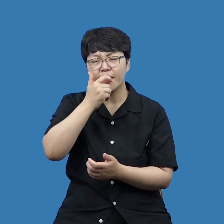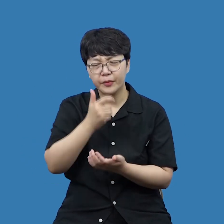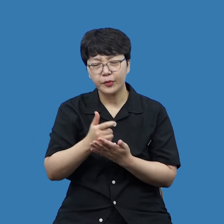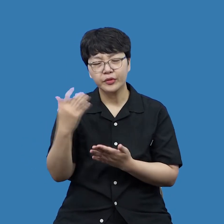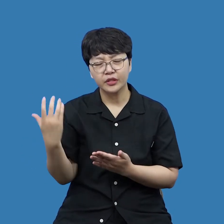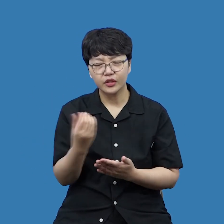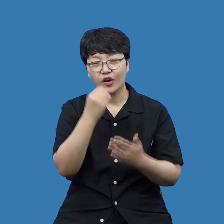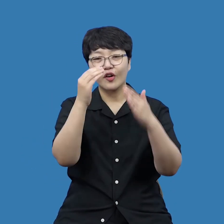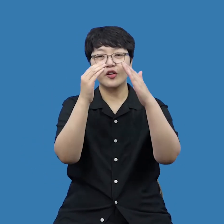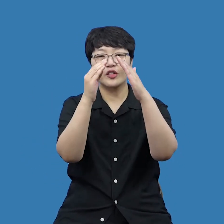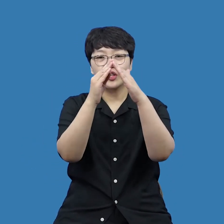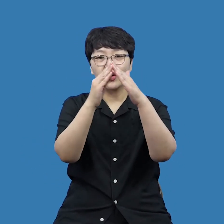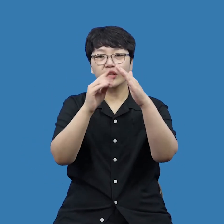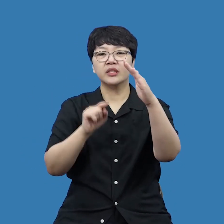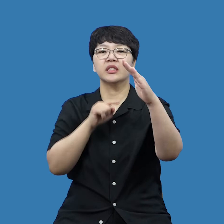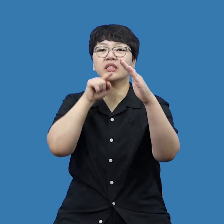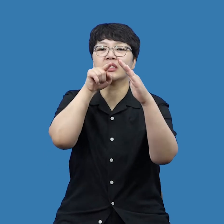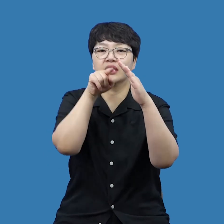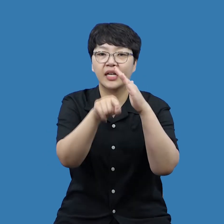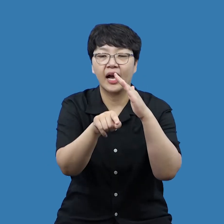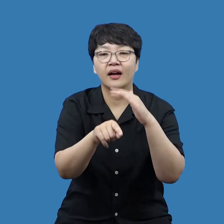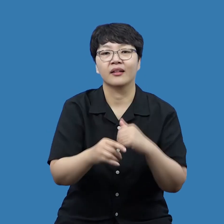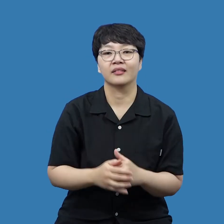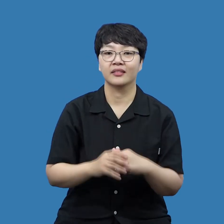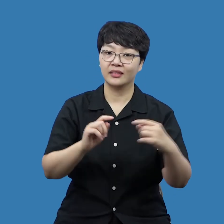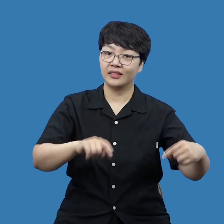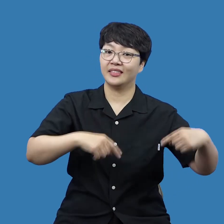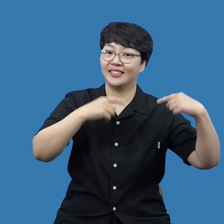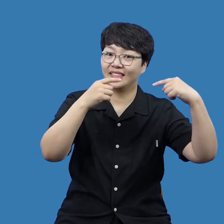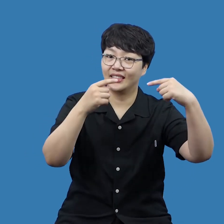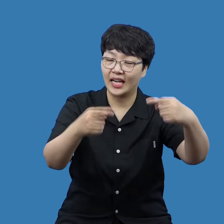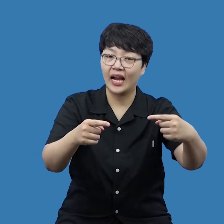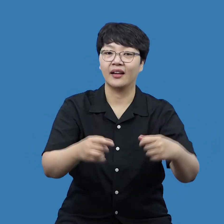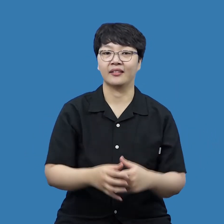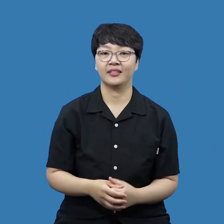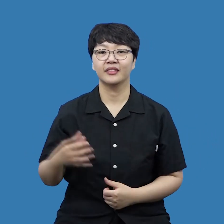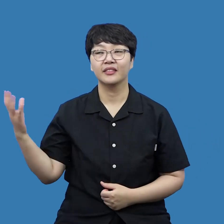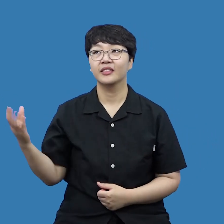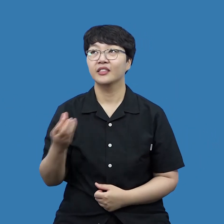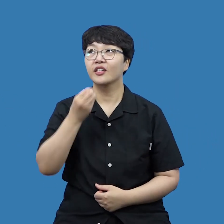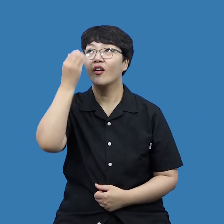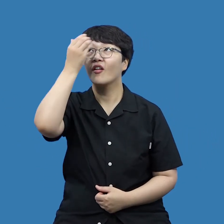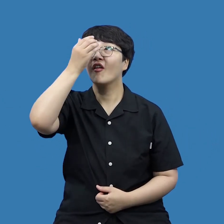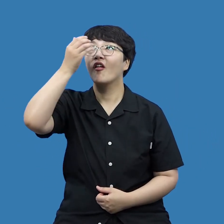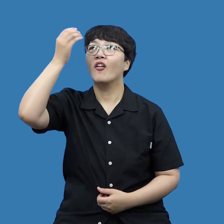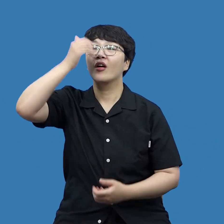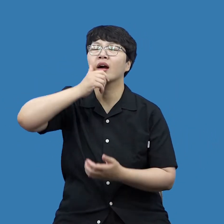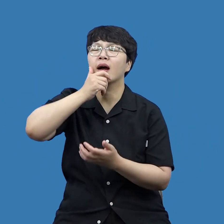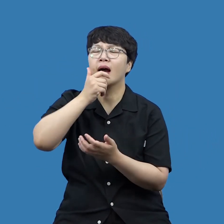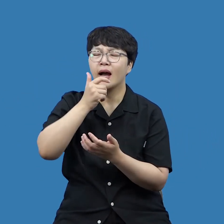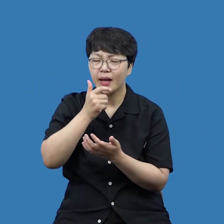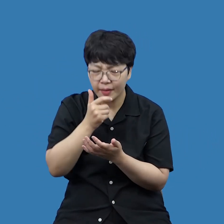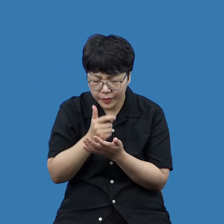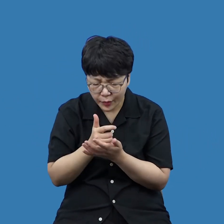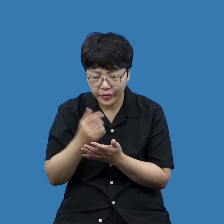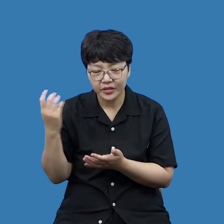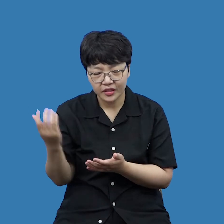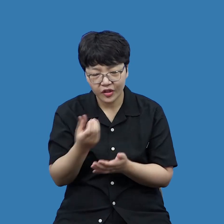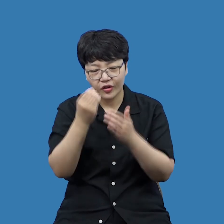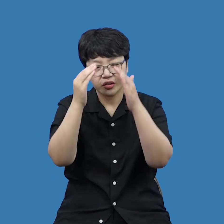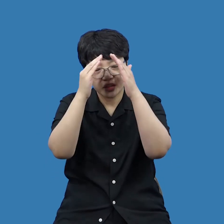성전에 들어갔어요. 그러니까 성령의 감동으로 성전 생활을